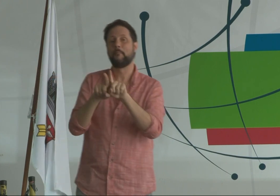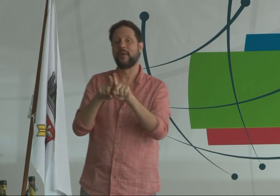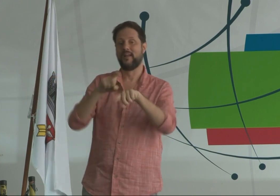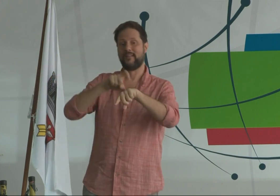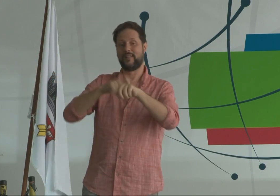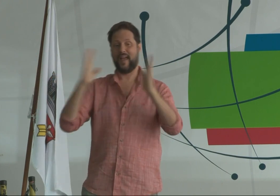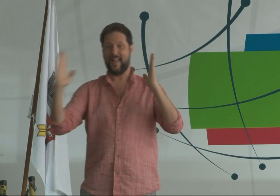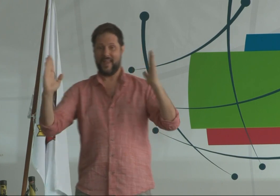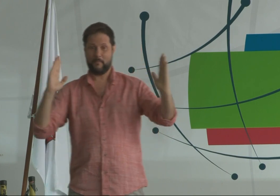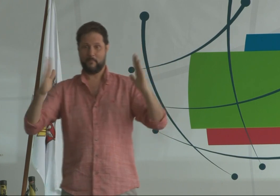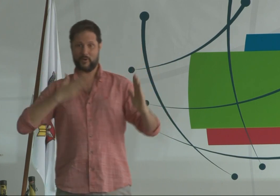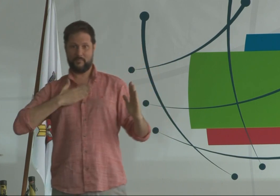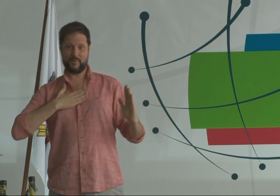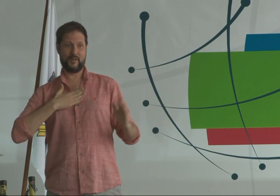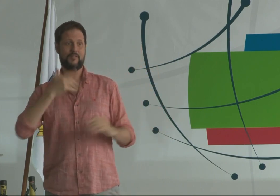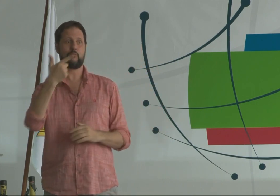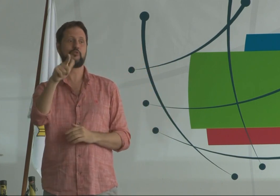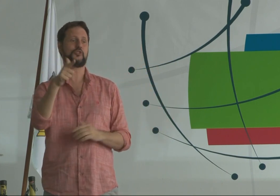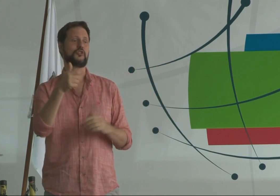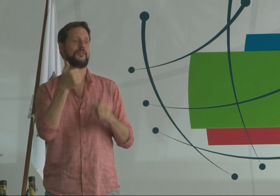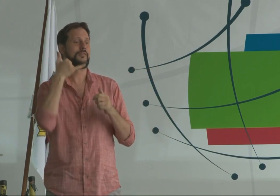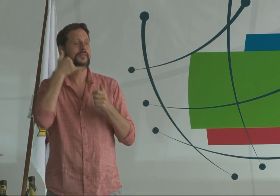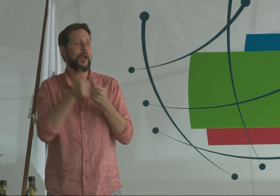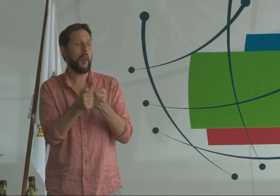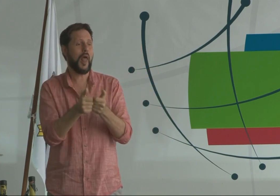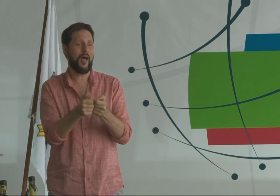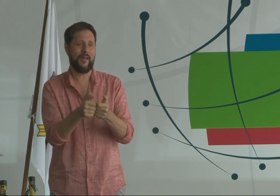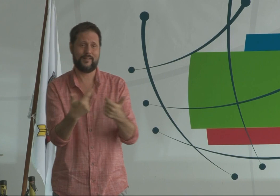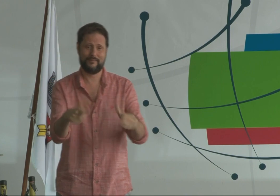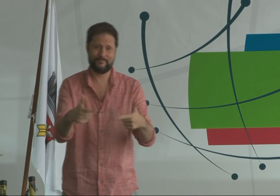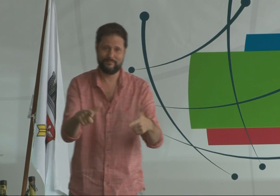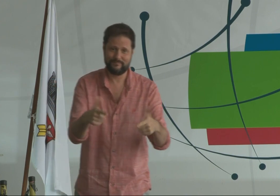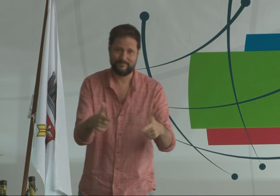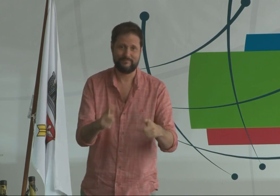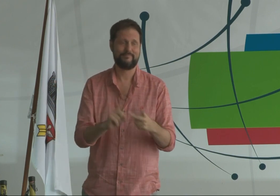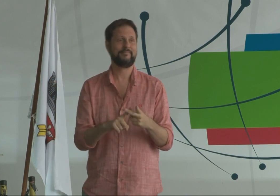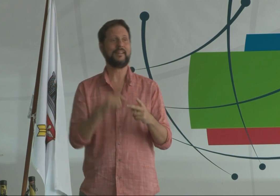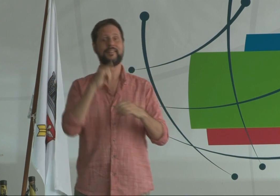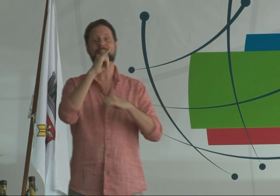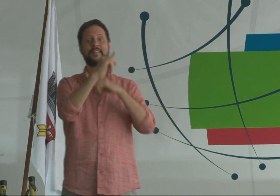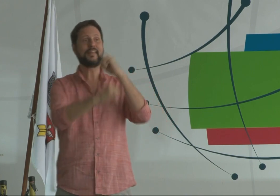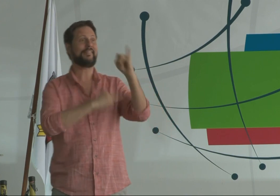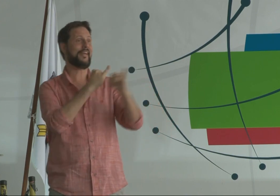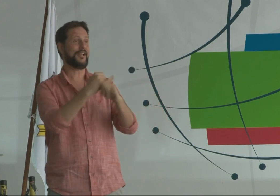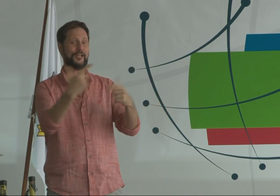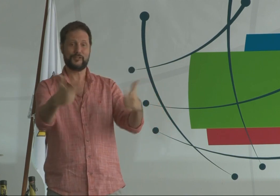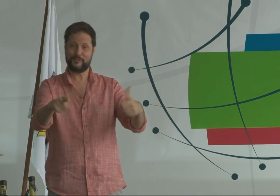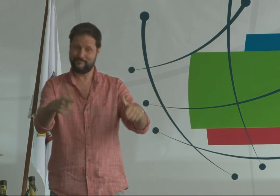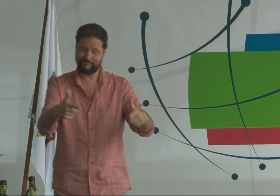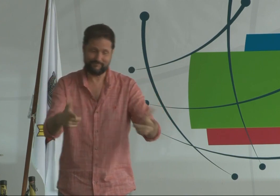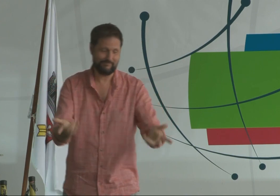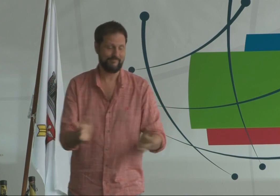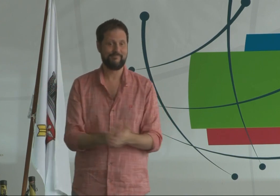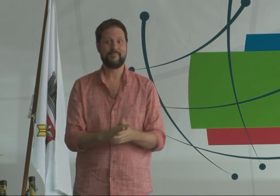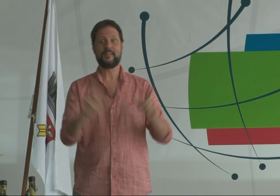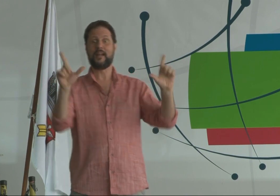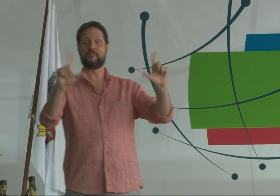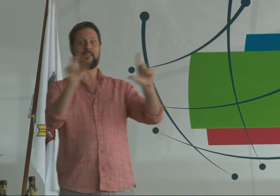interagir com outros surdos. É... Mas, na minha época, era bastante diferente, por exemplo. Não tinha celulares, talvez, como hoje. A tecnologia era